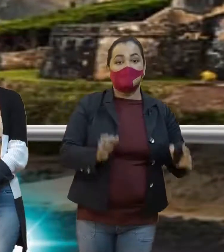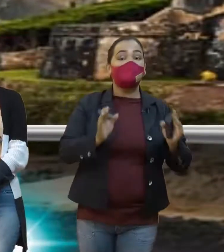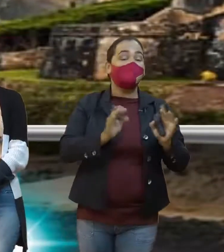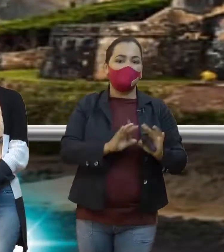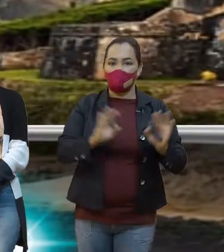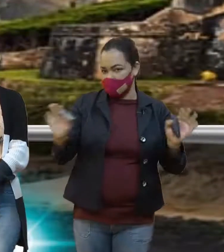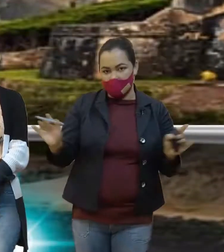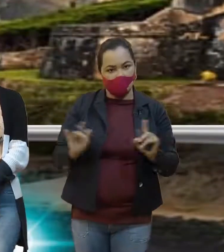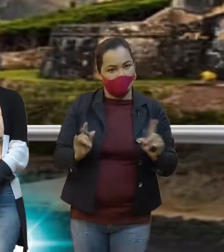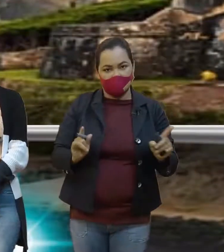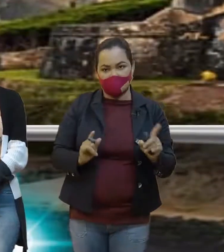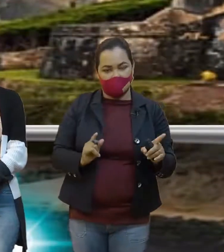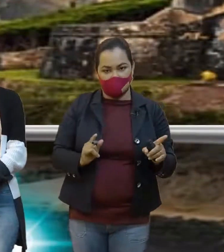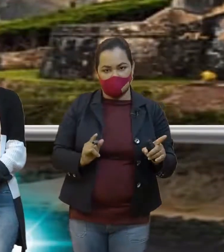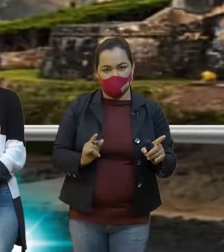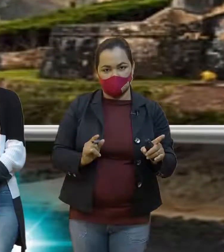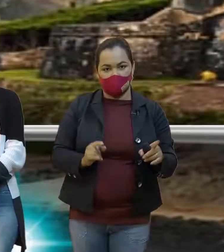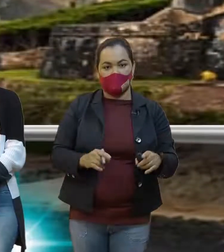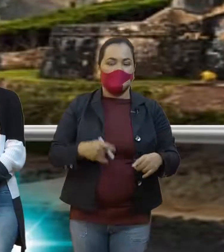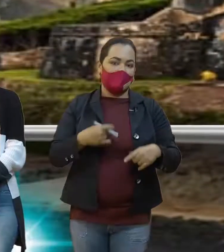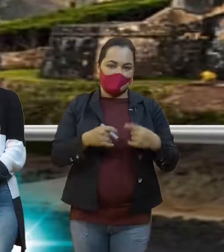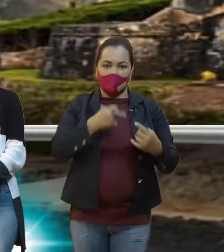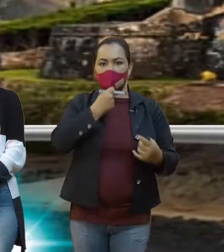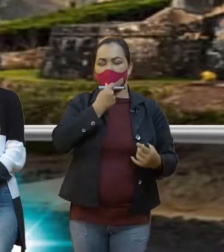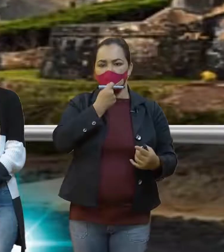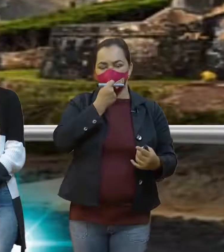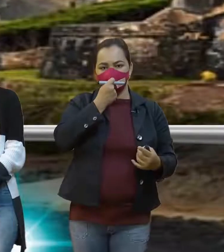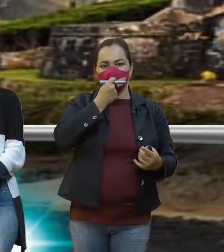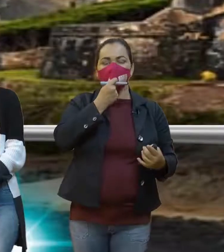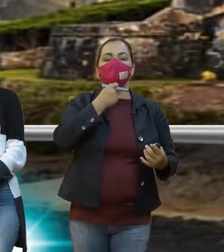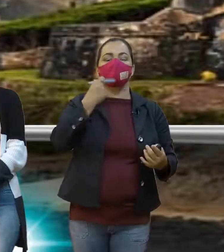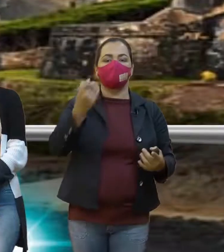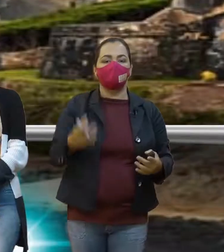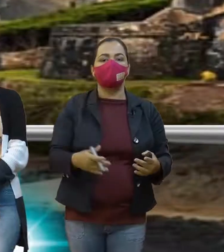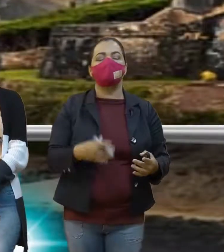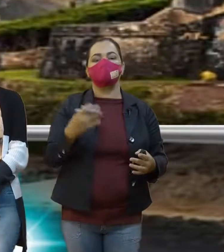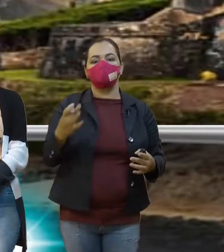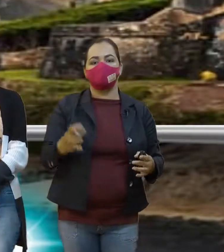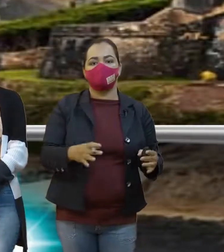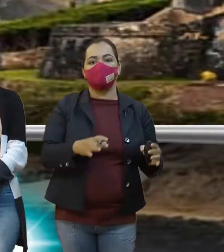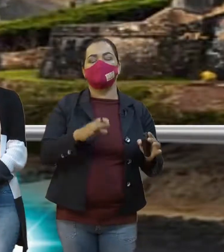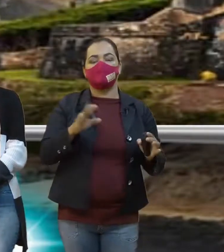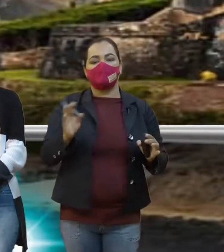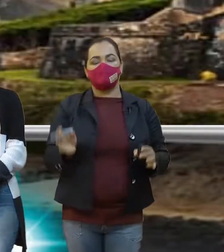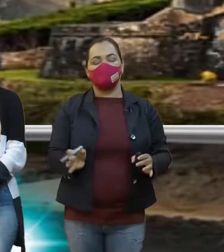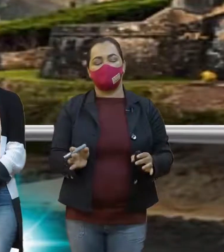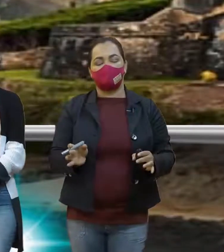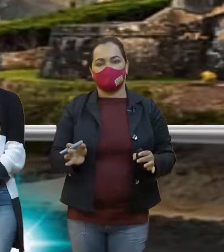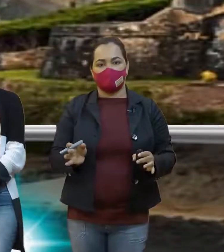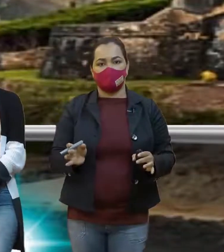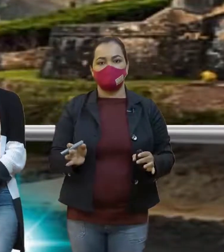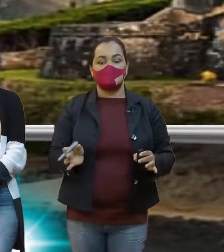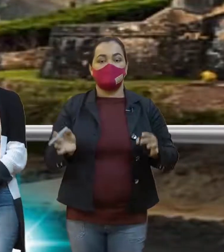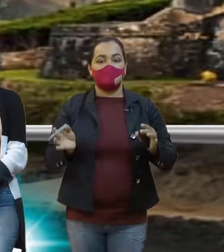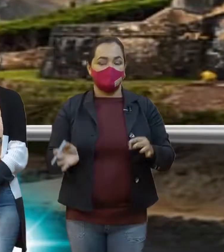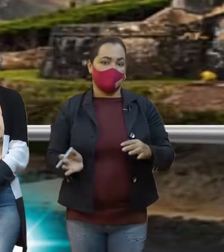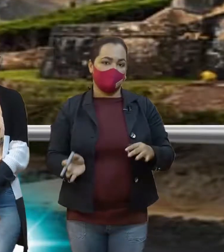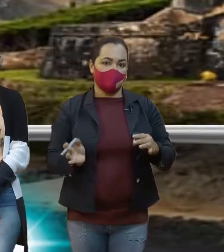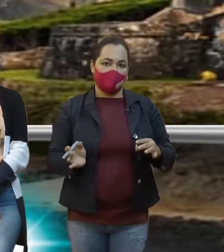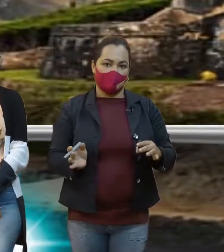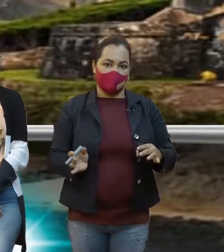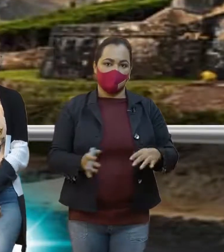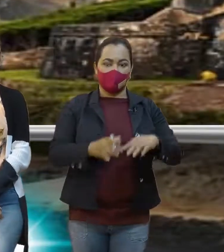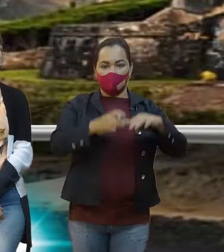latino, não tem um presidente, ele tem todos os seus governantes e tal, lá do próprio país, ele